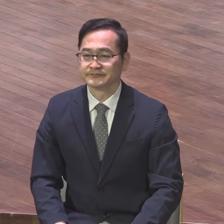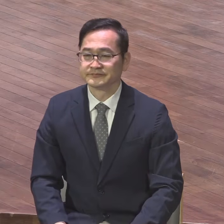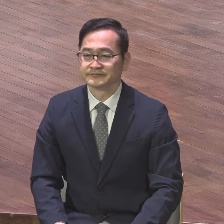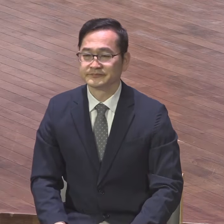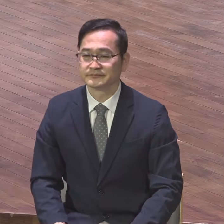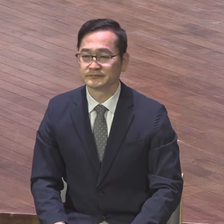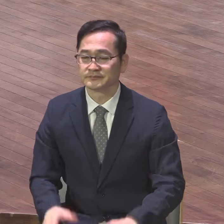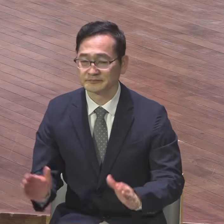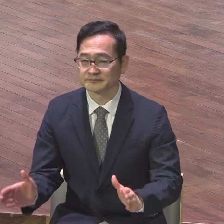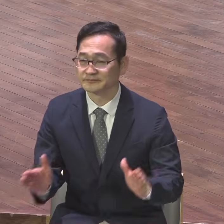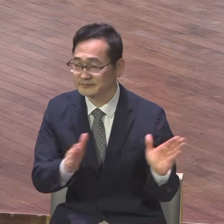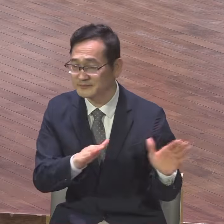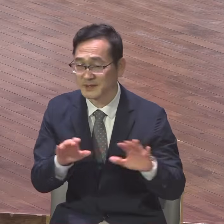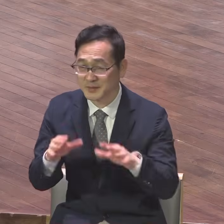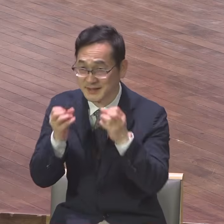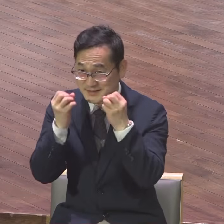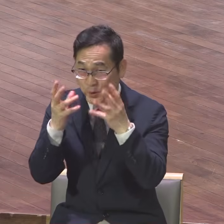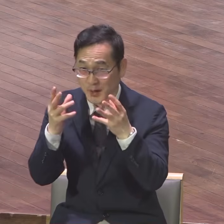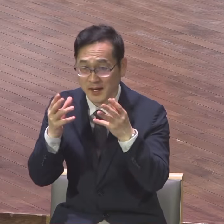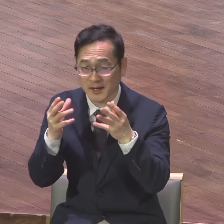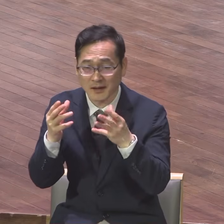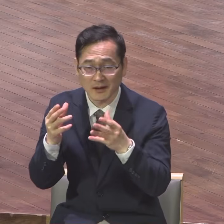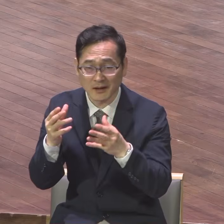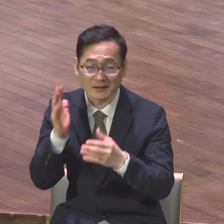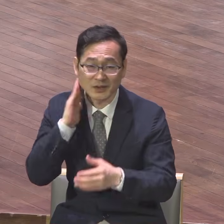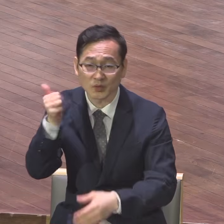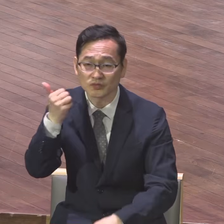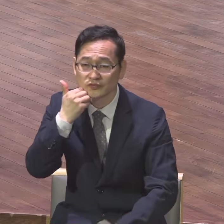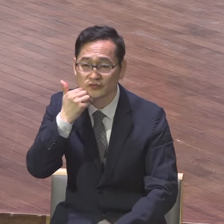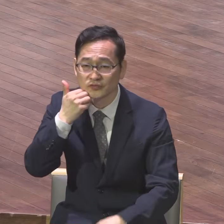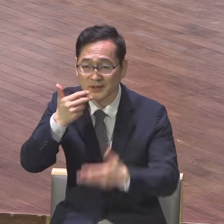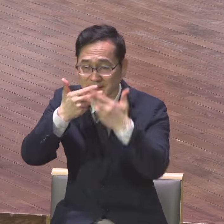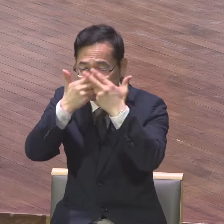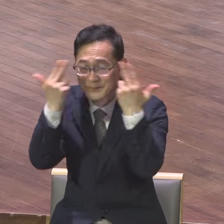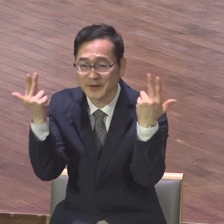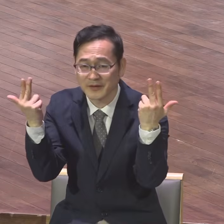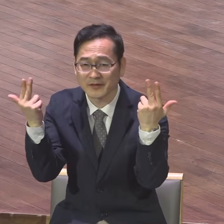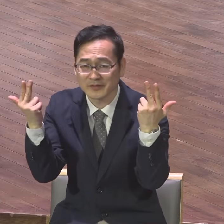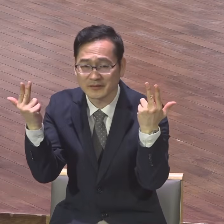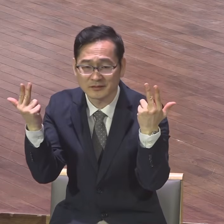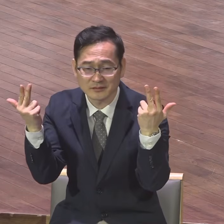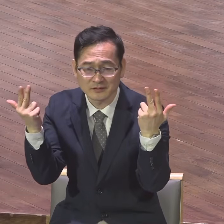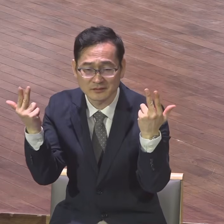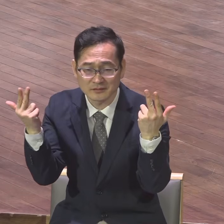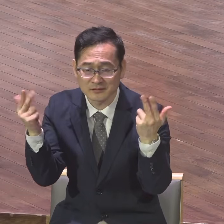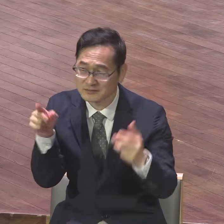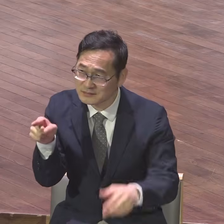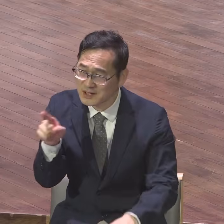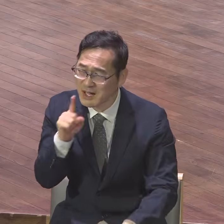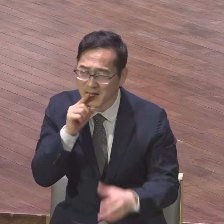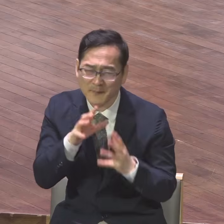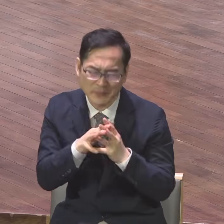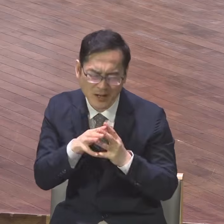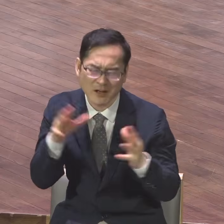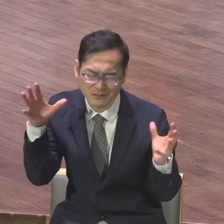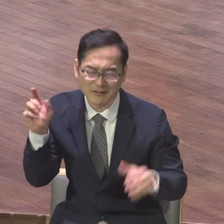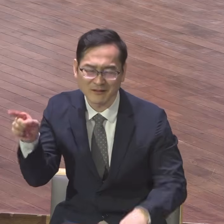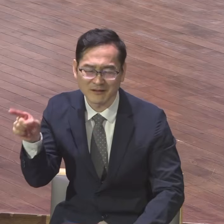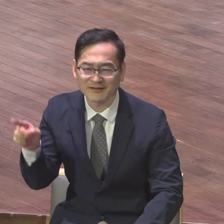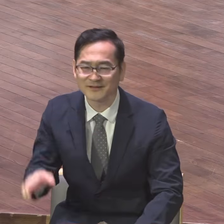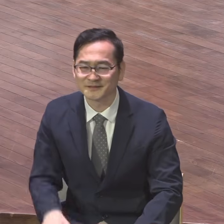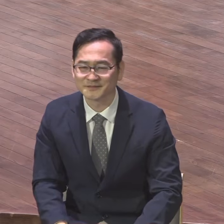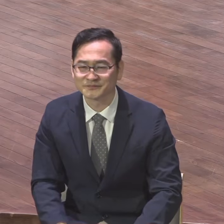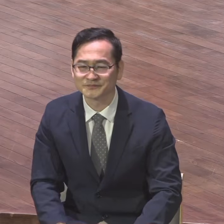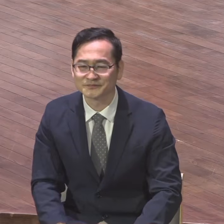새롭게 출발한 이재명 정부, 이재명 문제 많죠. 근데